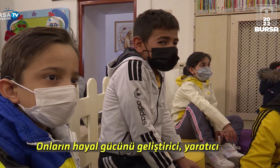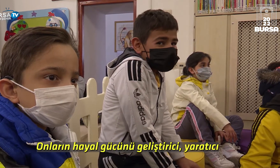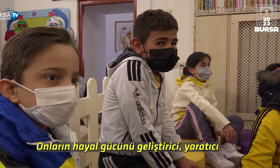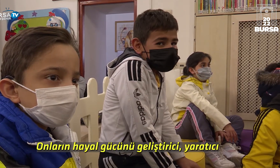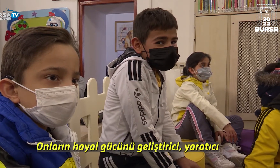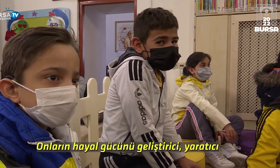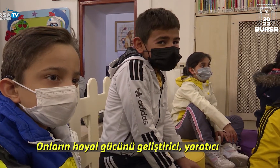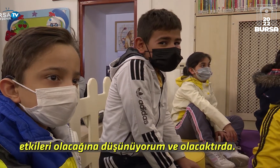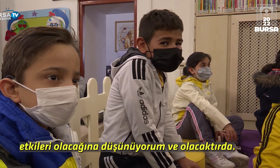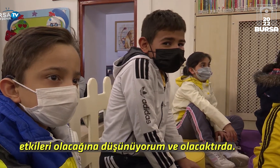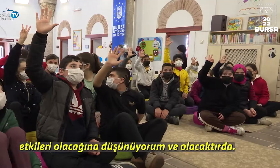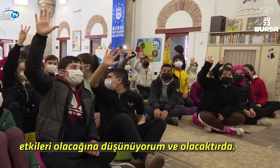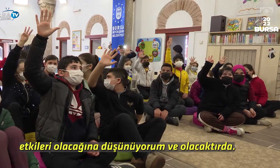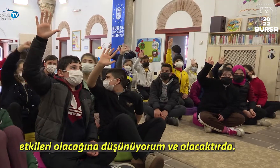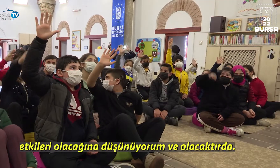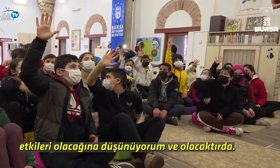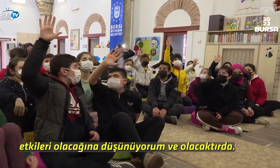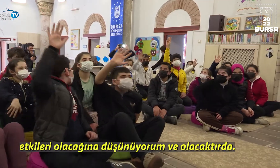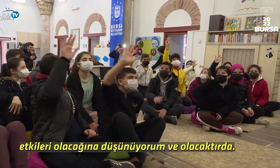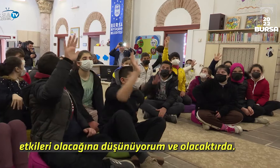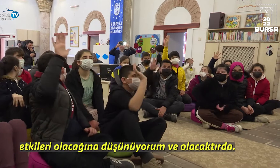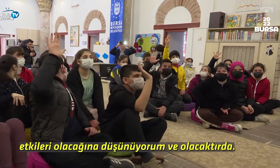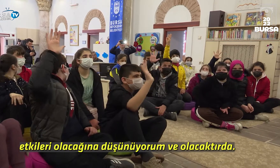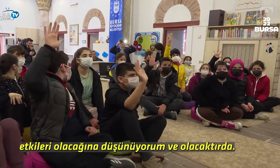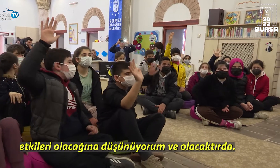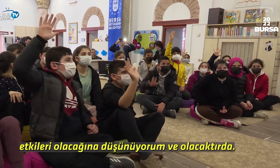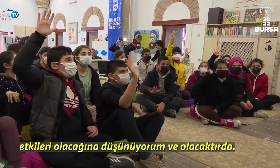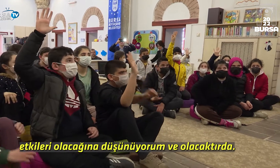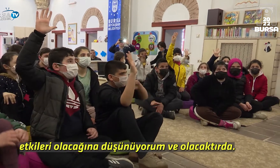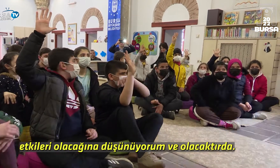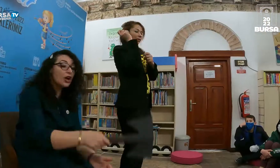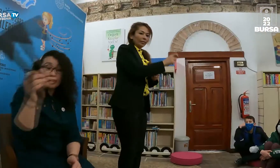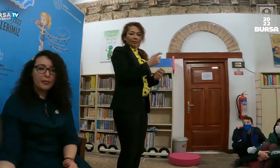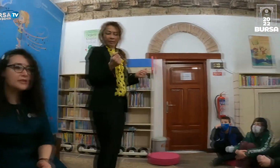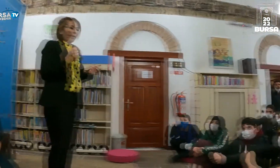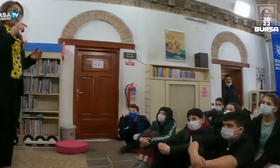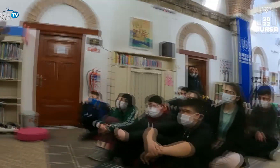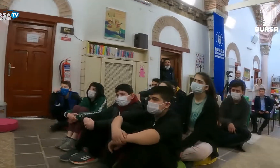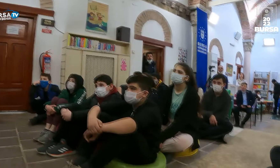gücünü geliştirici, yaratıcı etkileri olacağını düşünüyorum ve olacaktır da.